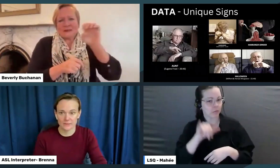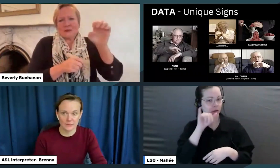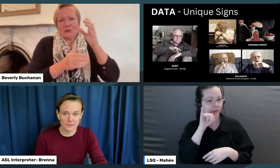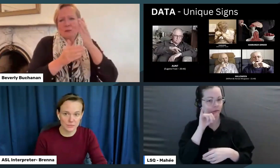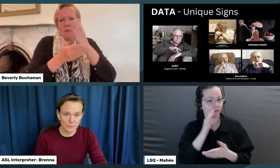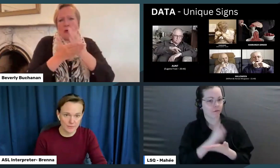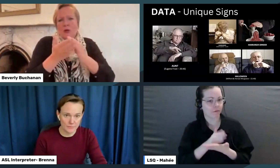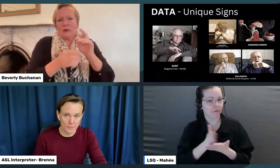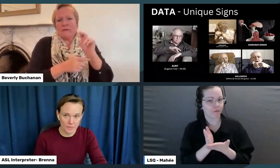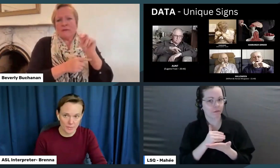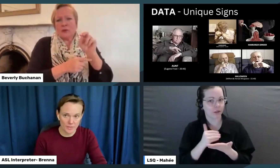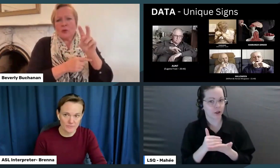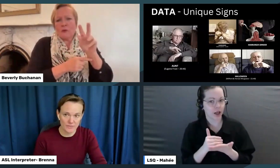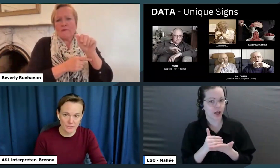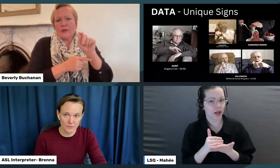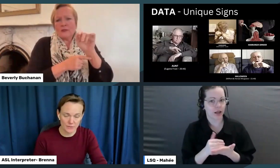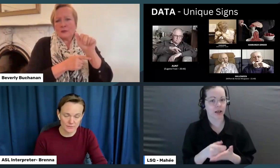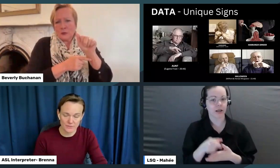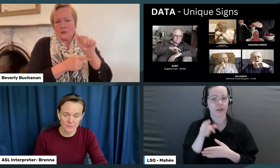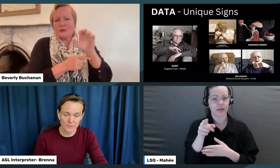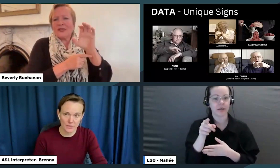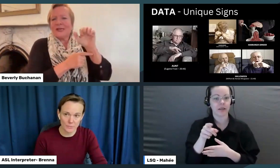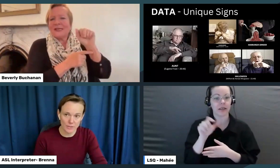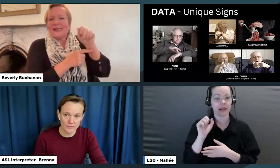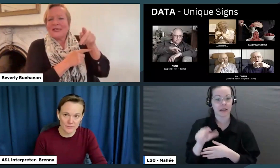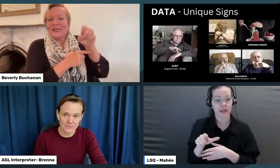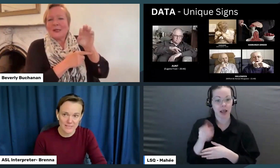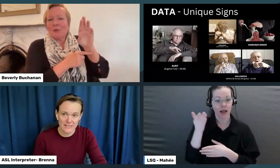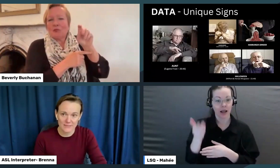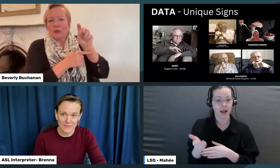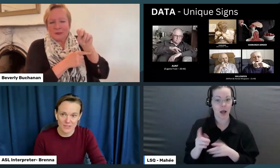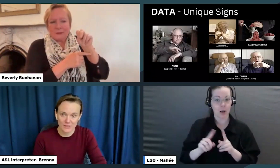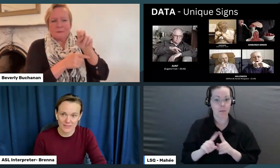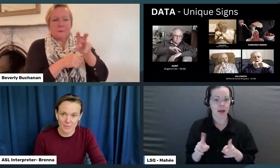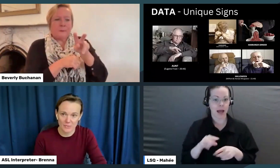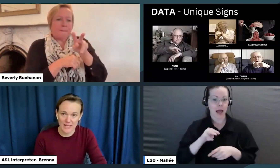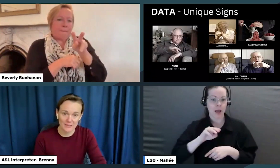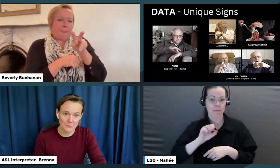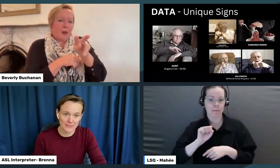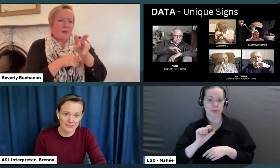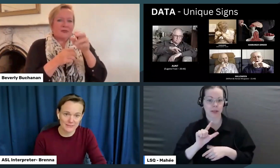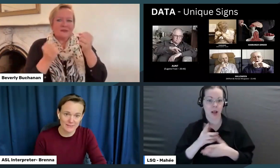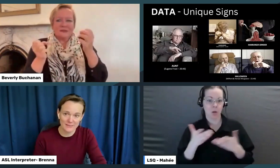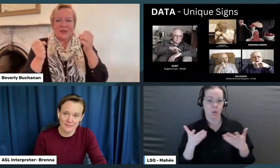ASL. Les deux hommes en bas, ce sont des frères. Ils parlent de l'Halloween.